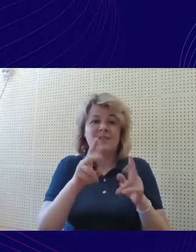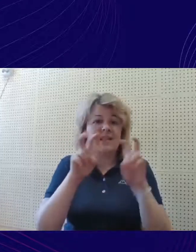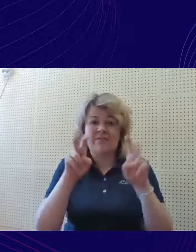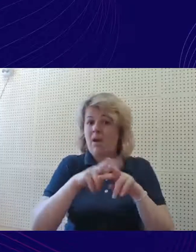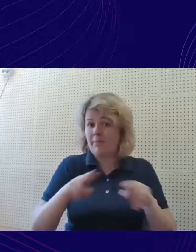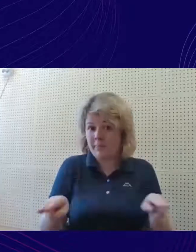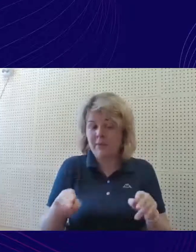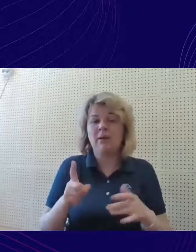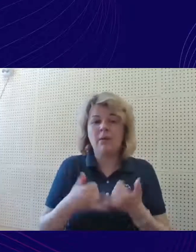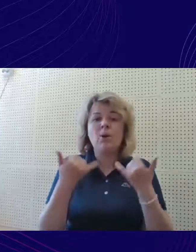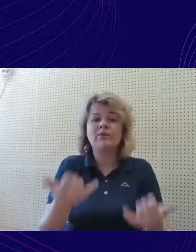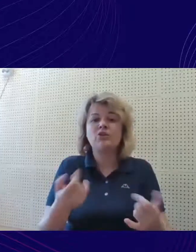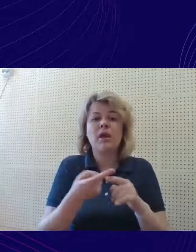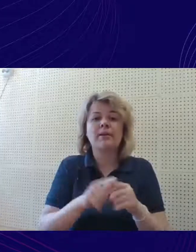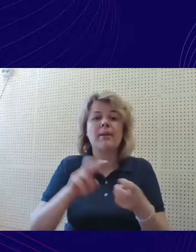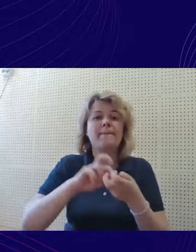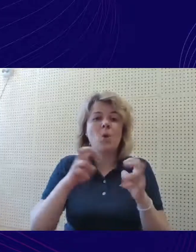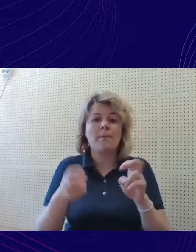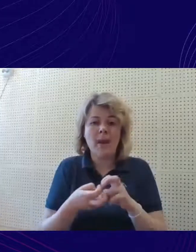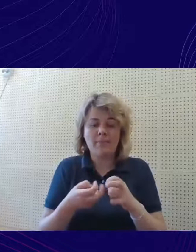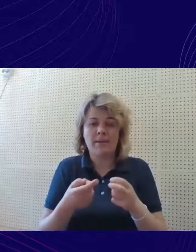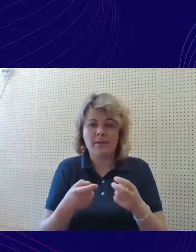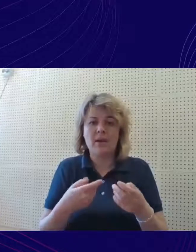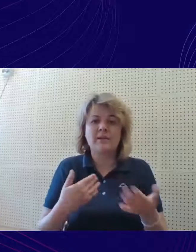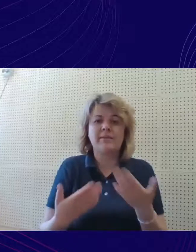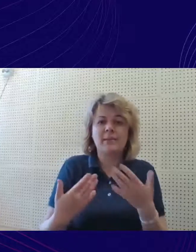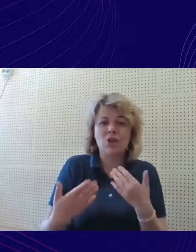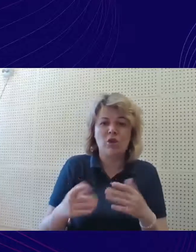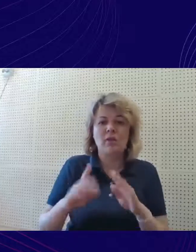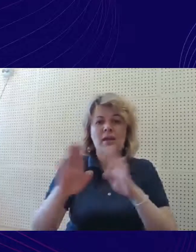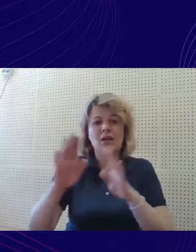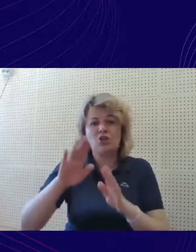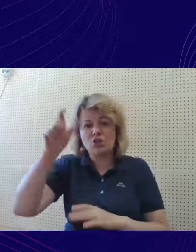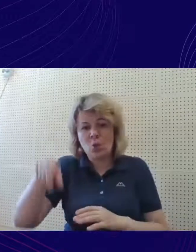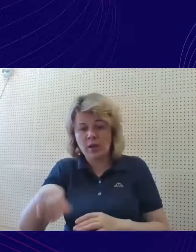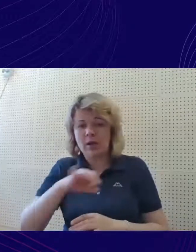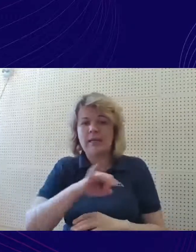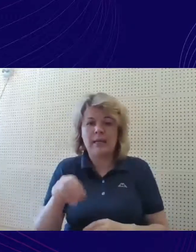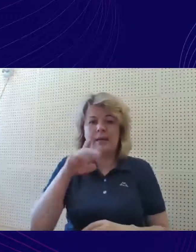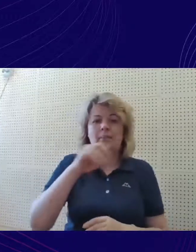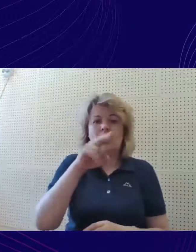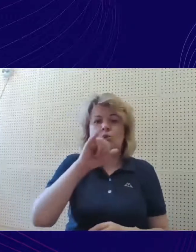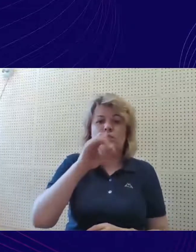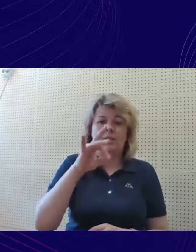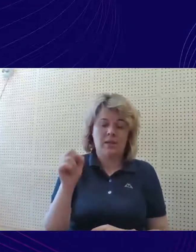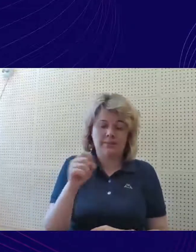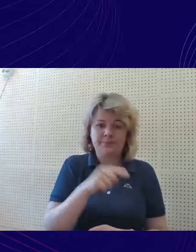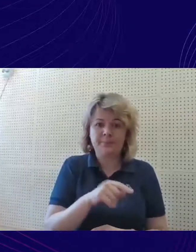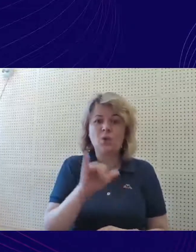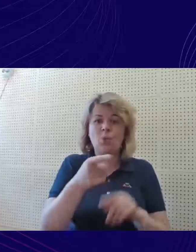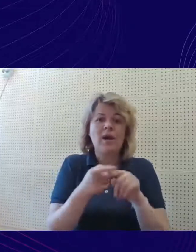проблеме, проблеме взаимоотношения режиссера и продюсера. У этого фильма не было